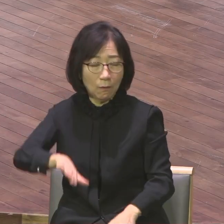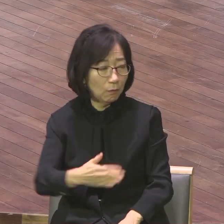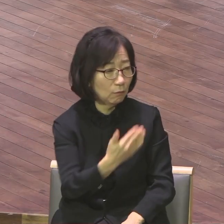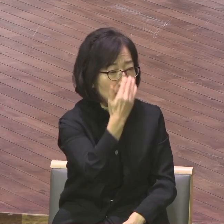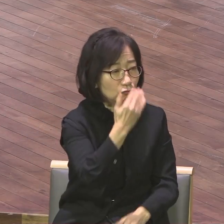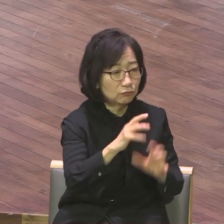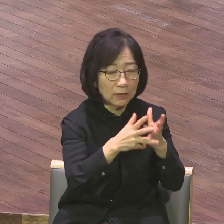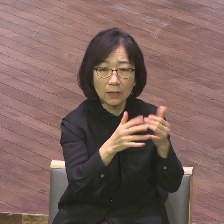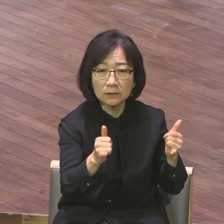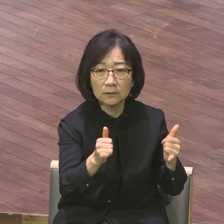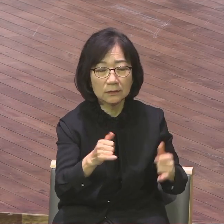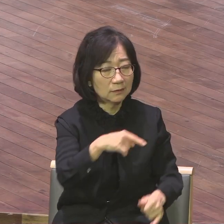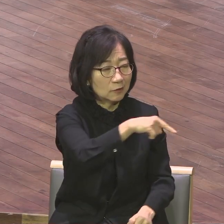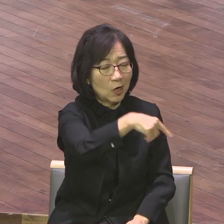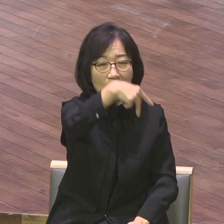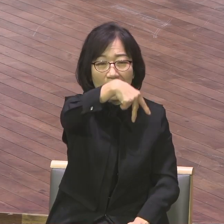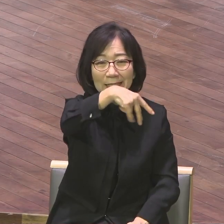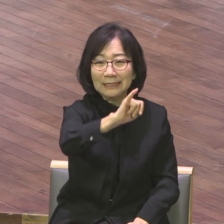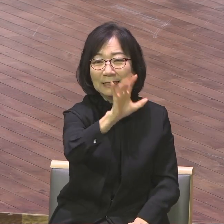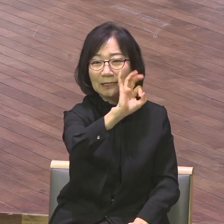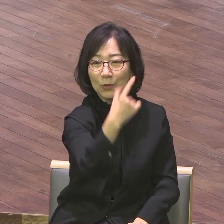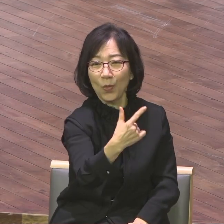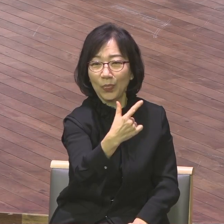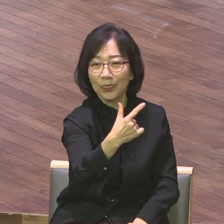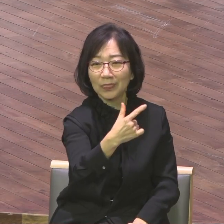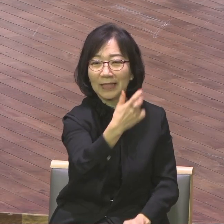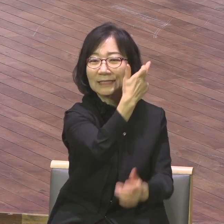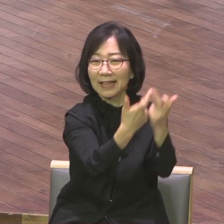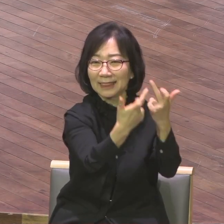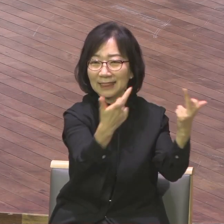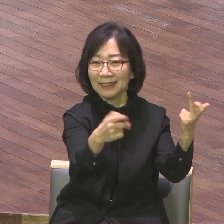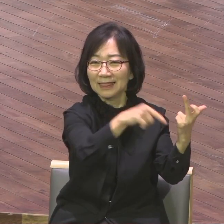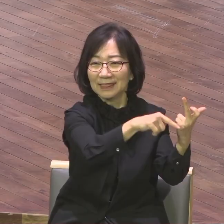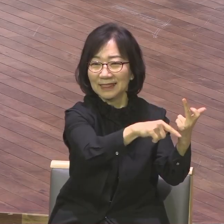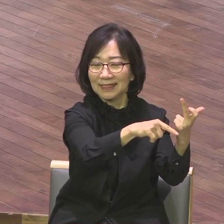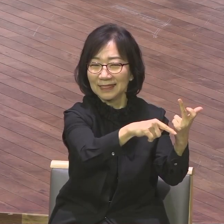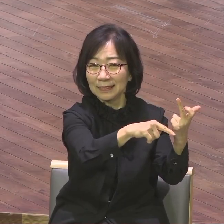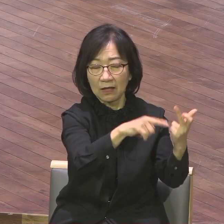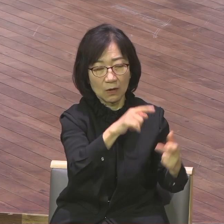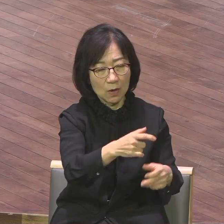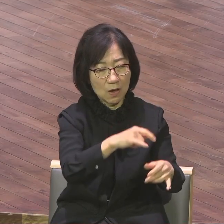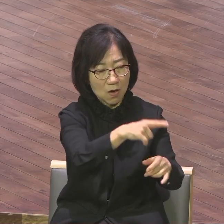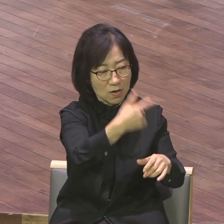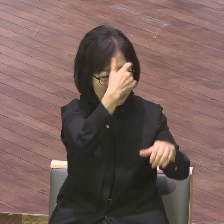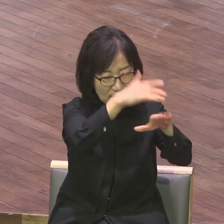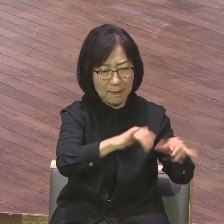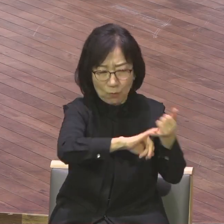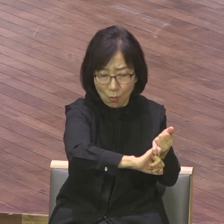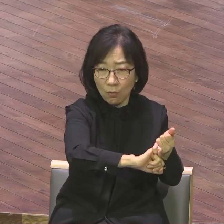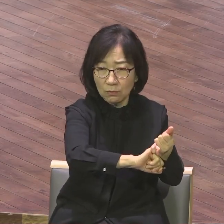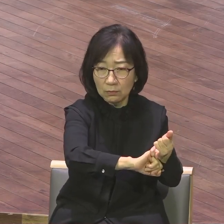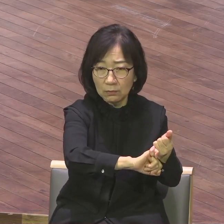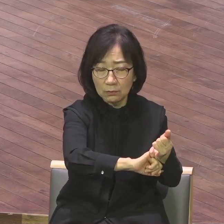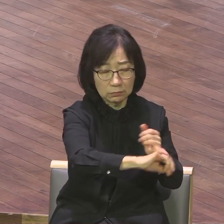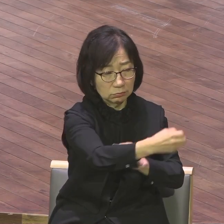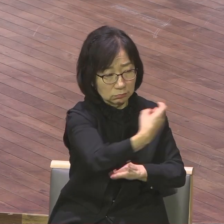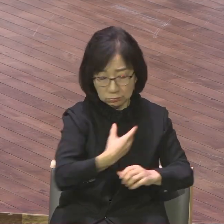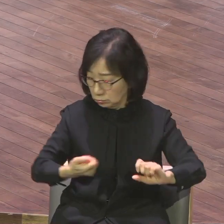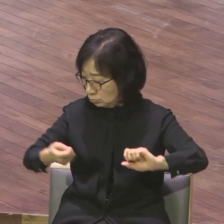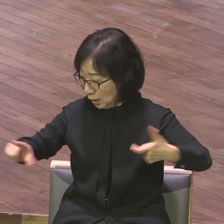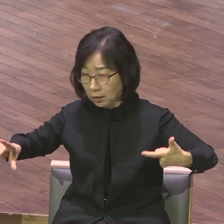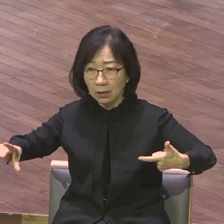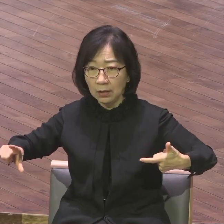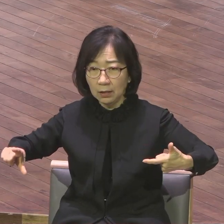사람들은 시온산에 있는 예루살렘만이 예배드릴 장소라고 그렇게 주장을 했습니다.